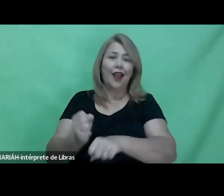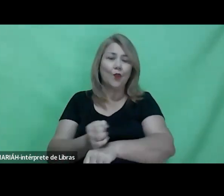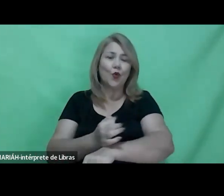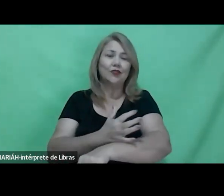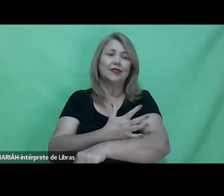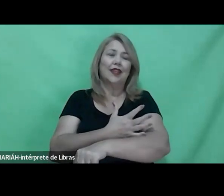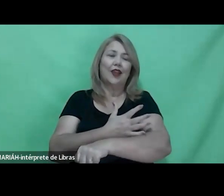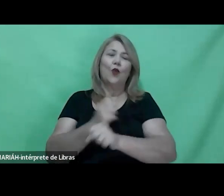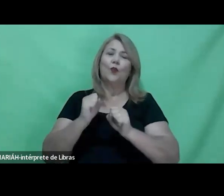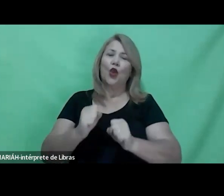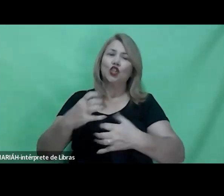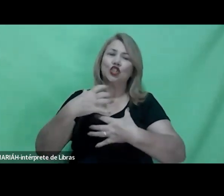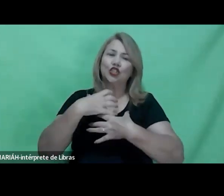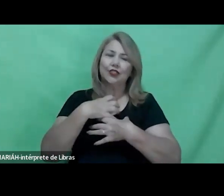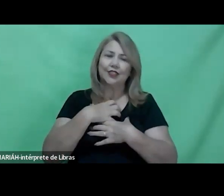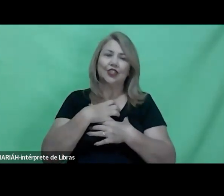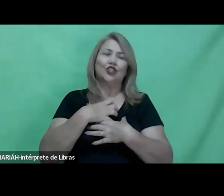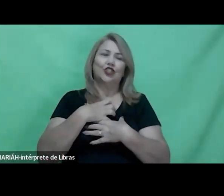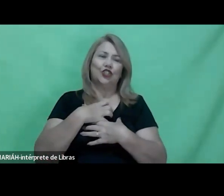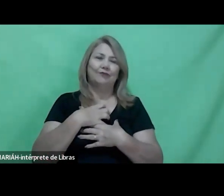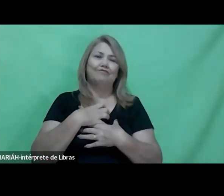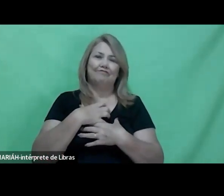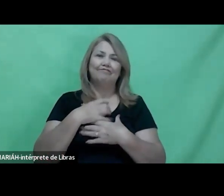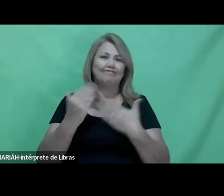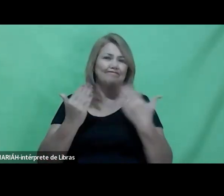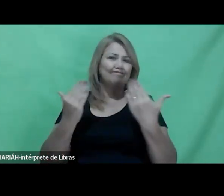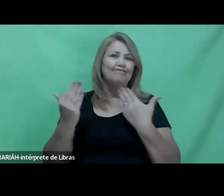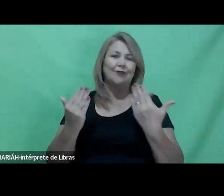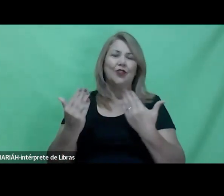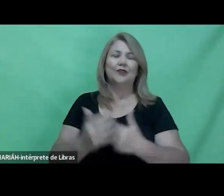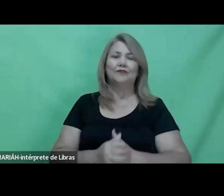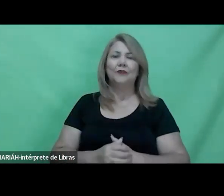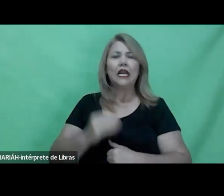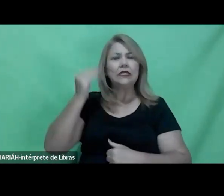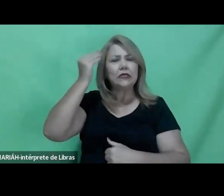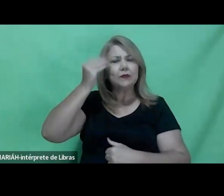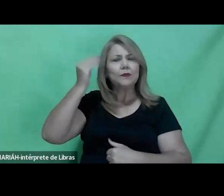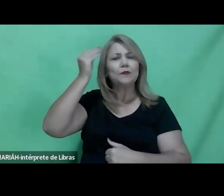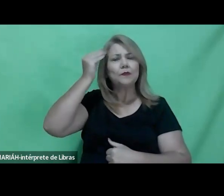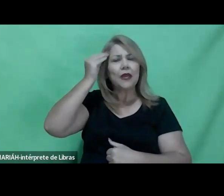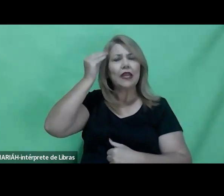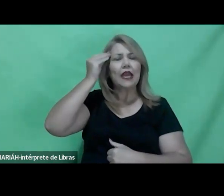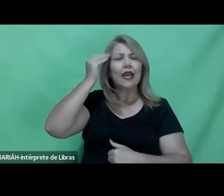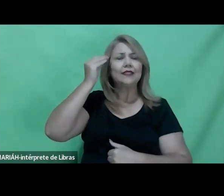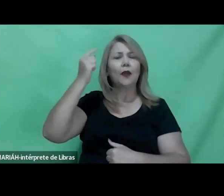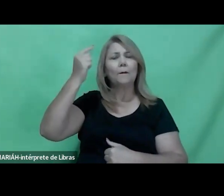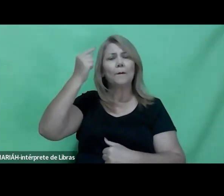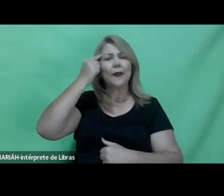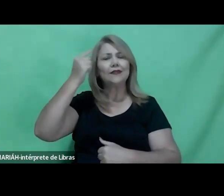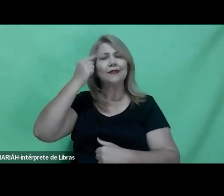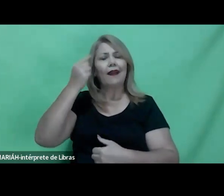eh sentir haberlo logrado esta experiencia me puso a pensar